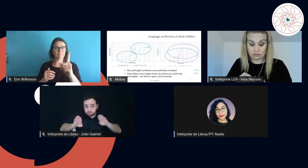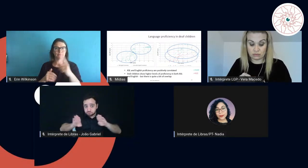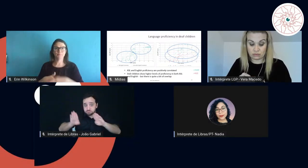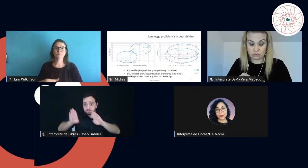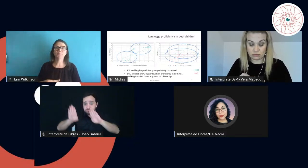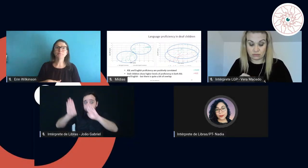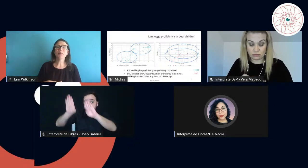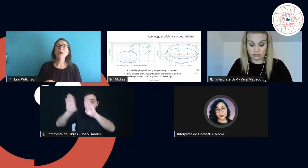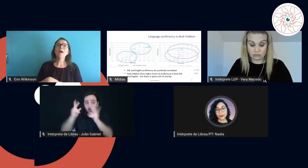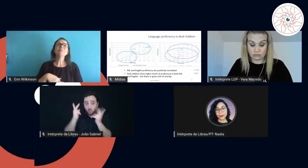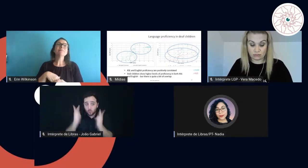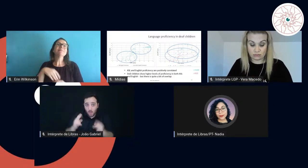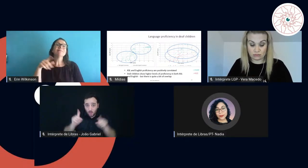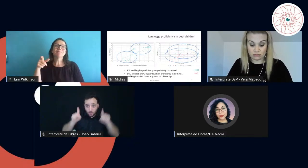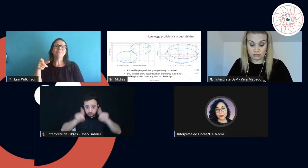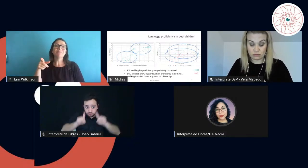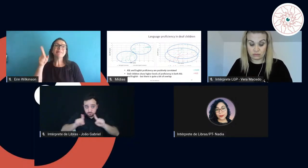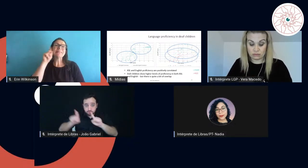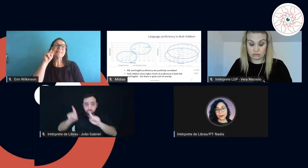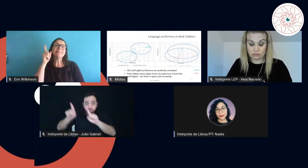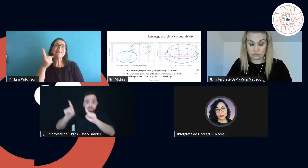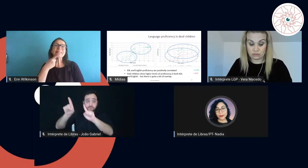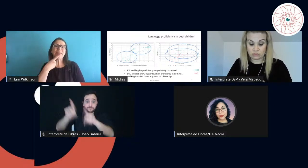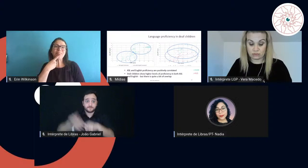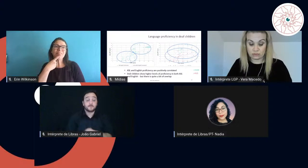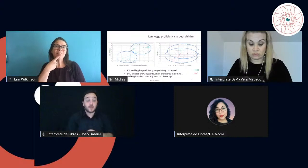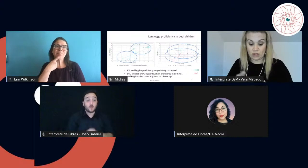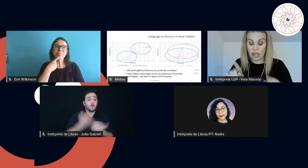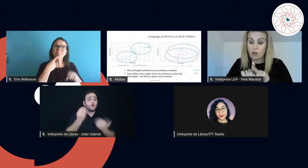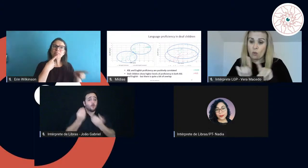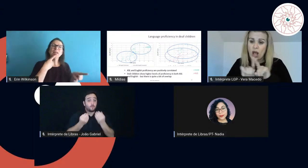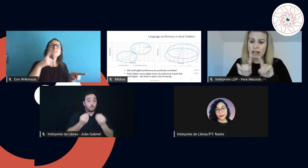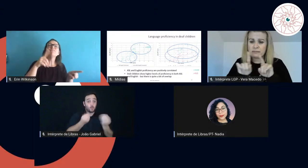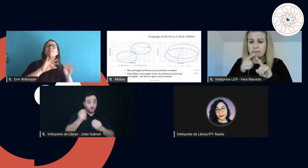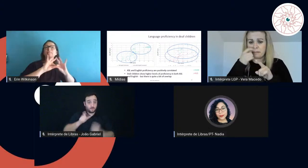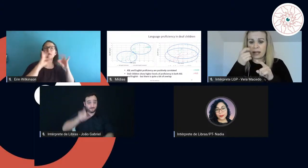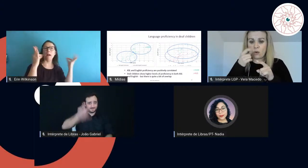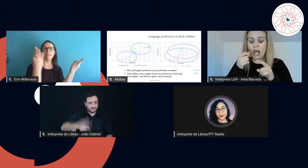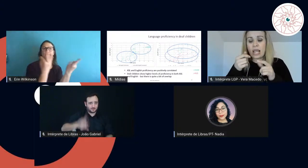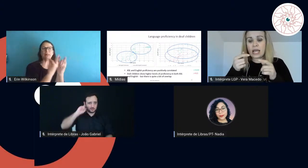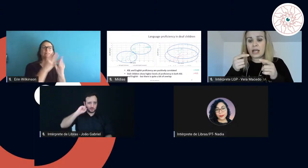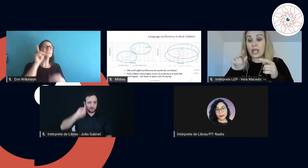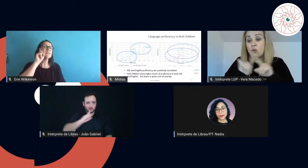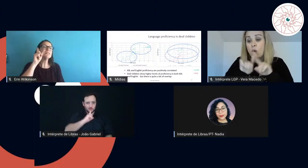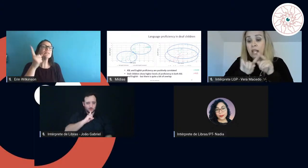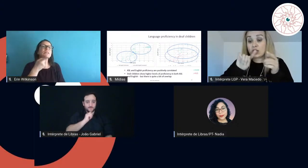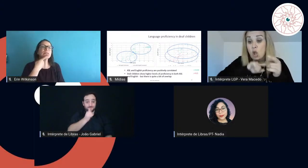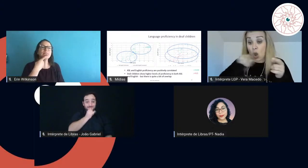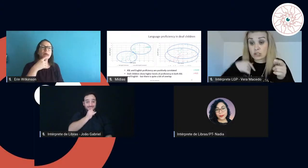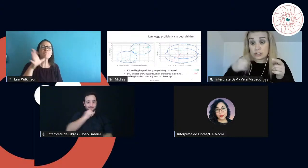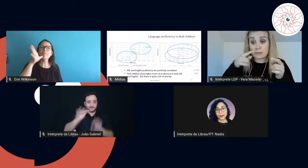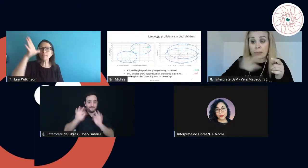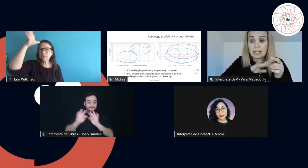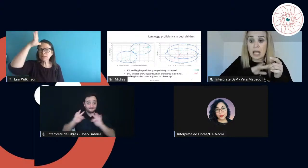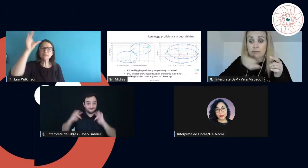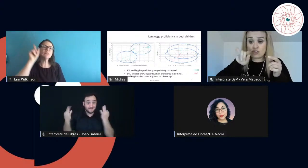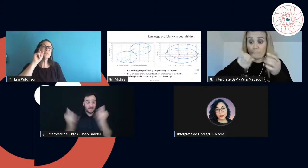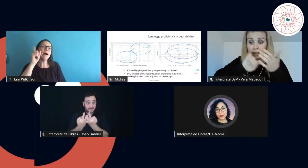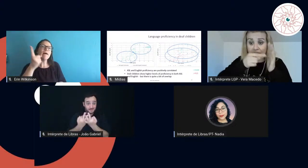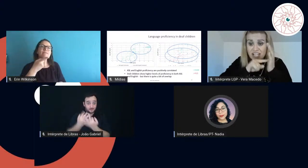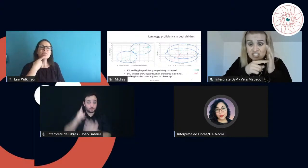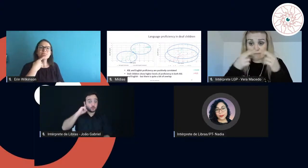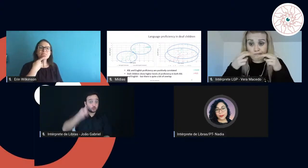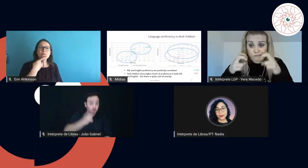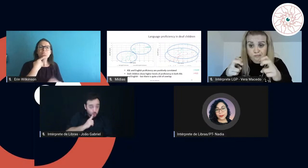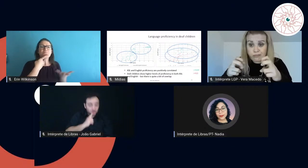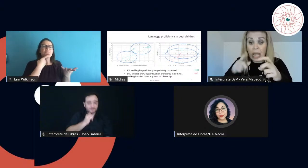como eh apenas um teste, né, no caso que foi feito